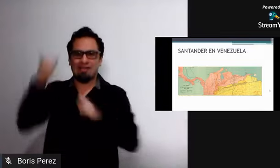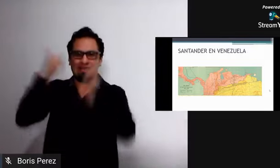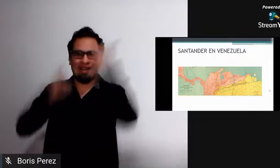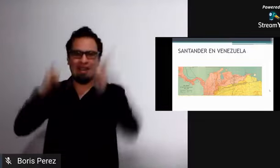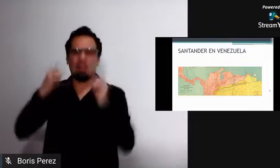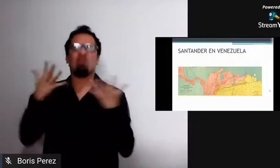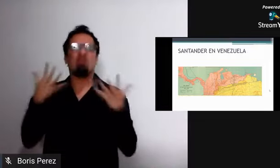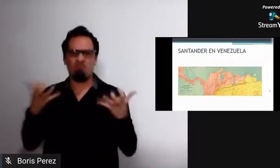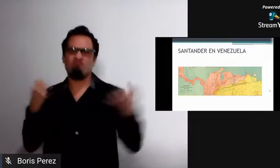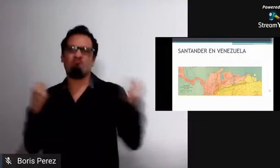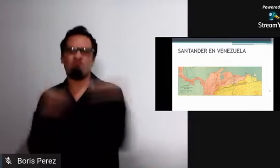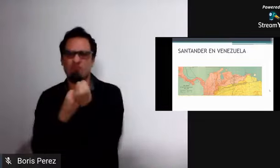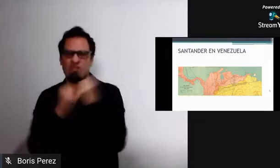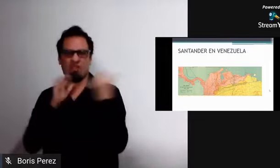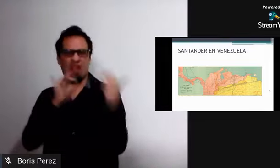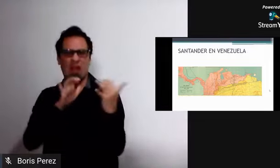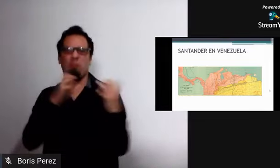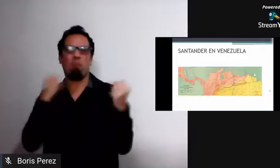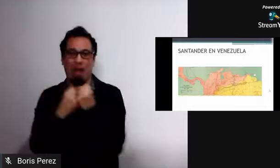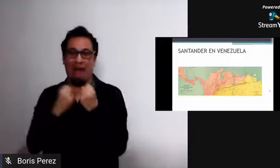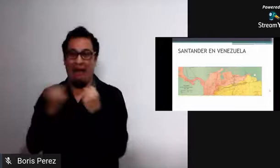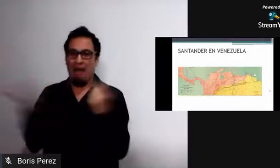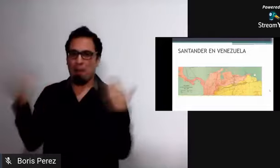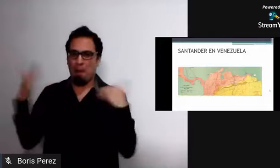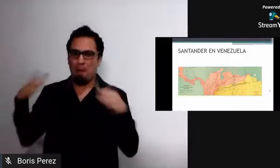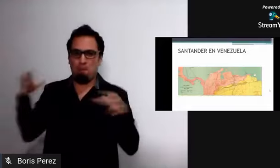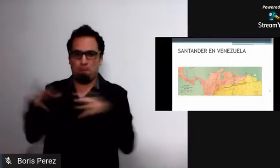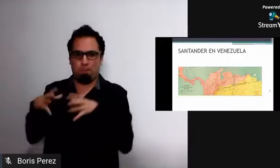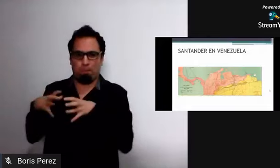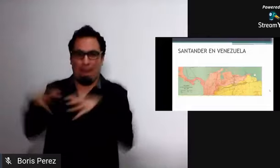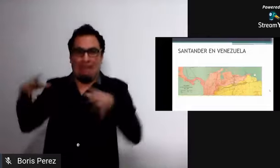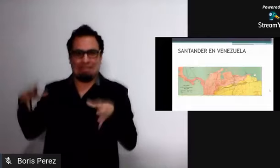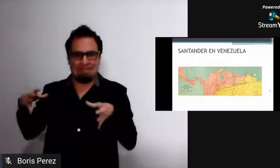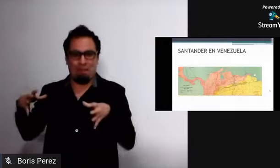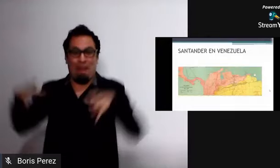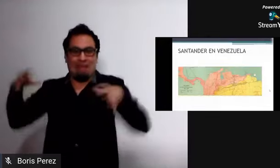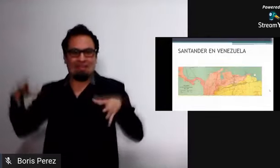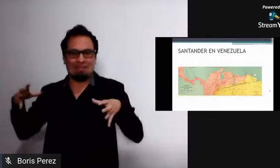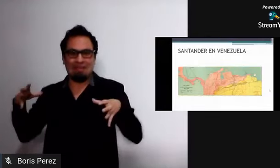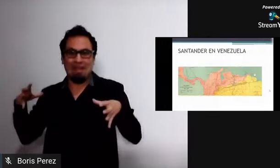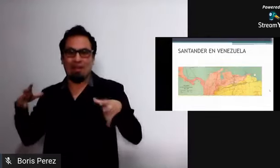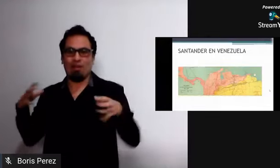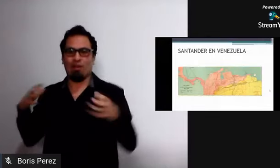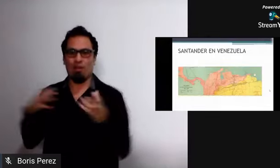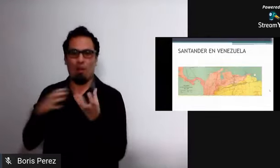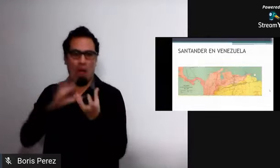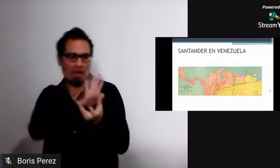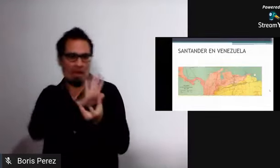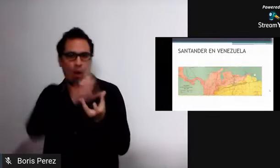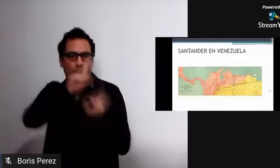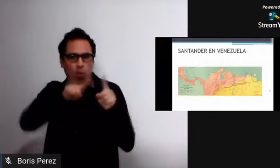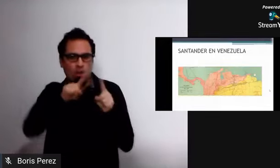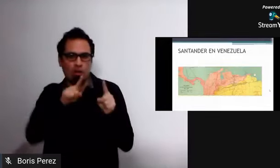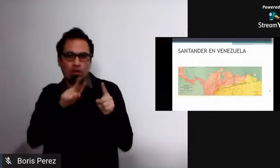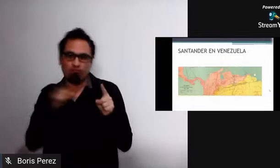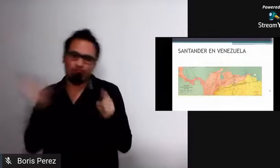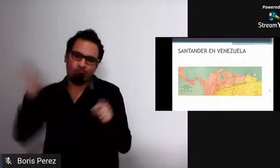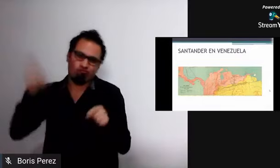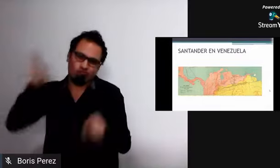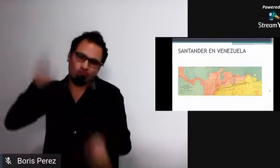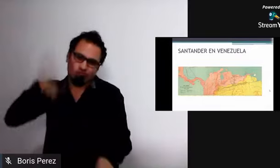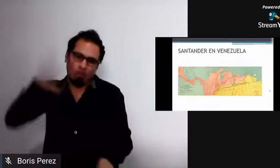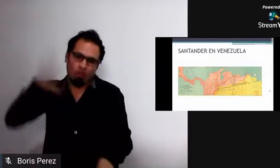es allí cuando nosotros vemos que estando Francisco de Paula Santander en el Casanare, logra obtener